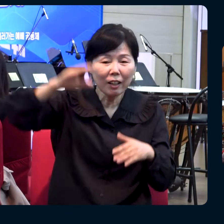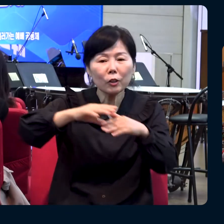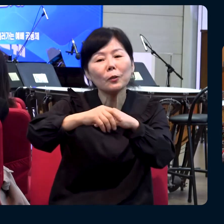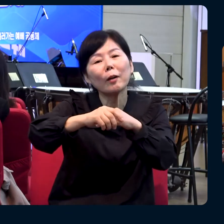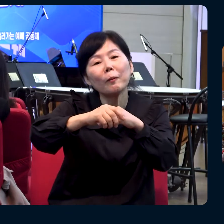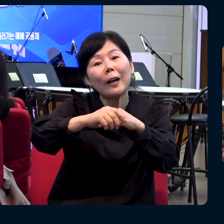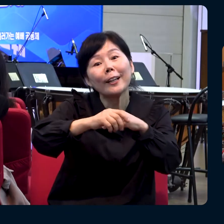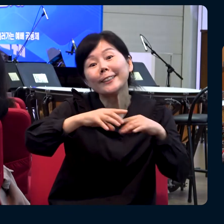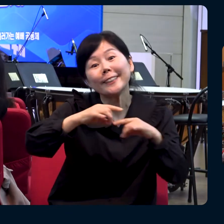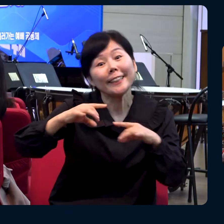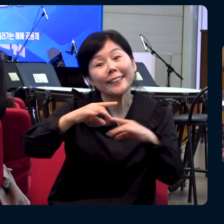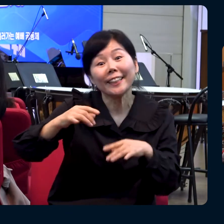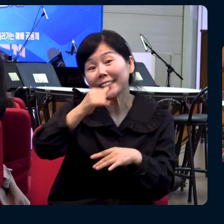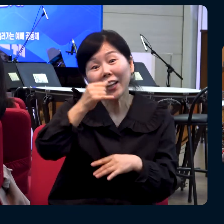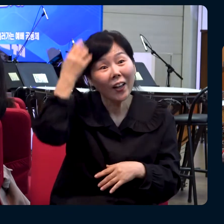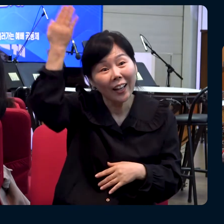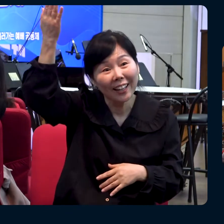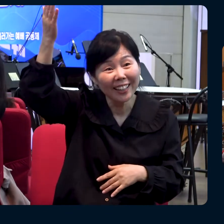30년인데 전기가 온다.